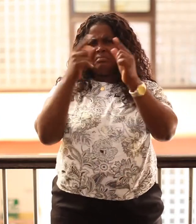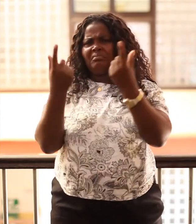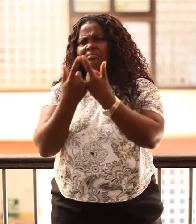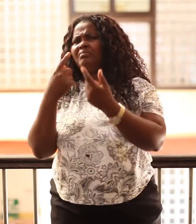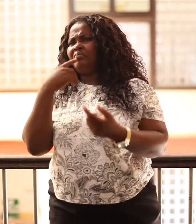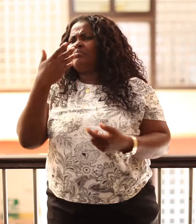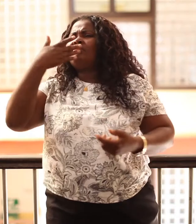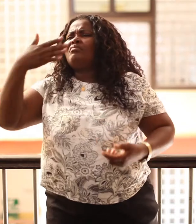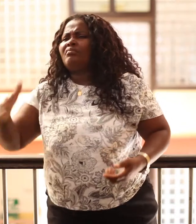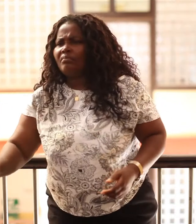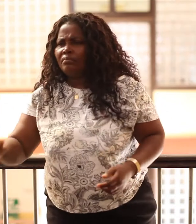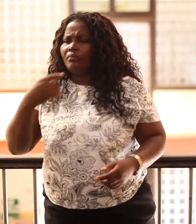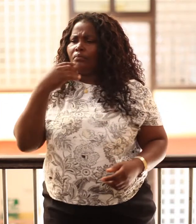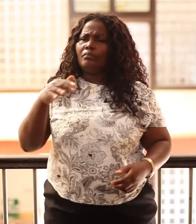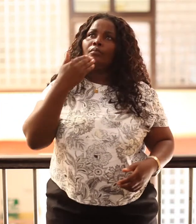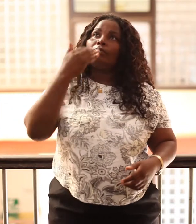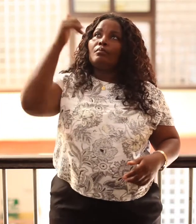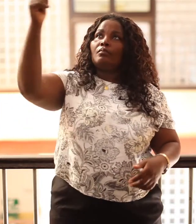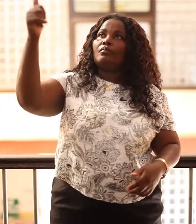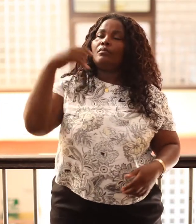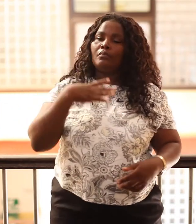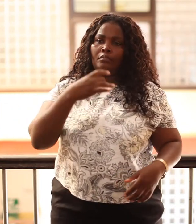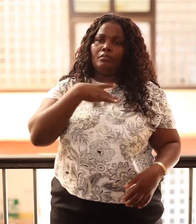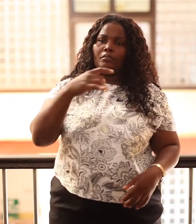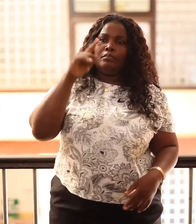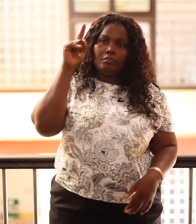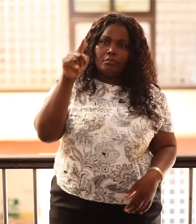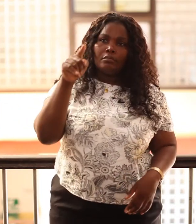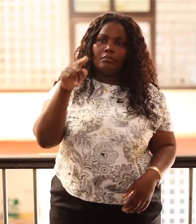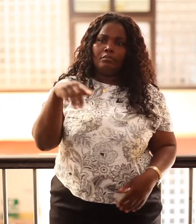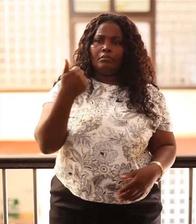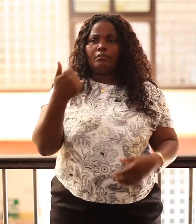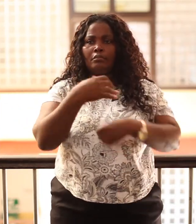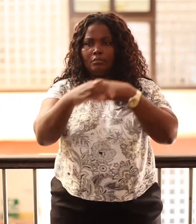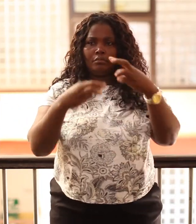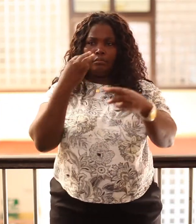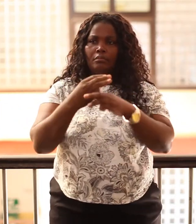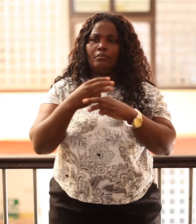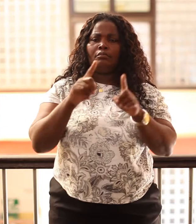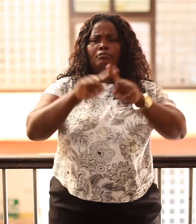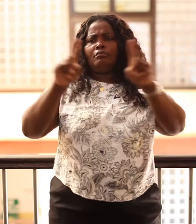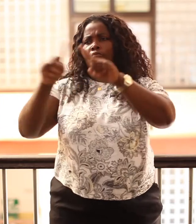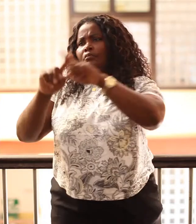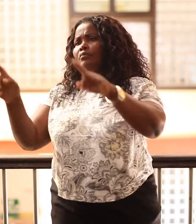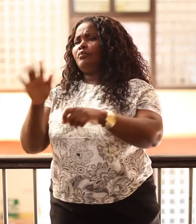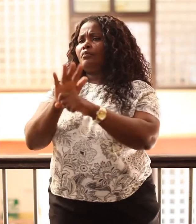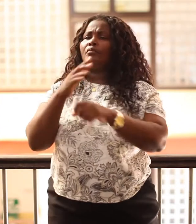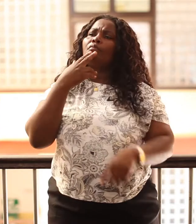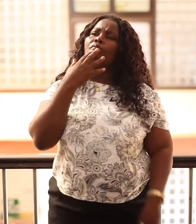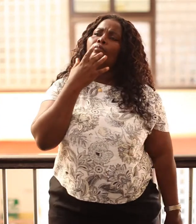sean peores o mejores. Lo que le gusta es que en el mundo hay diferentes colores.